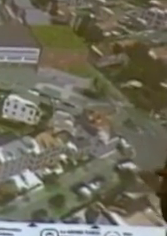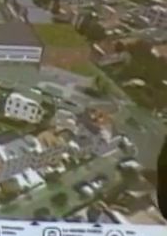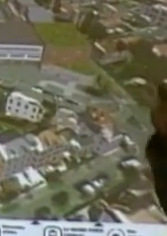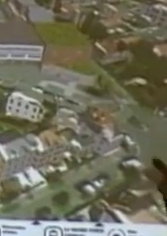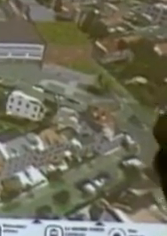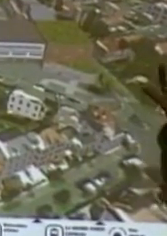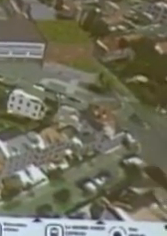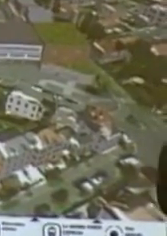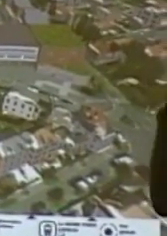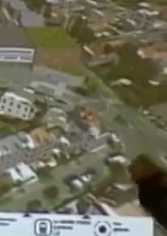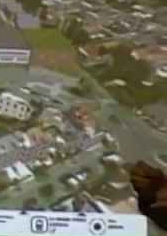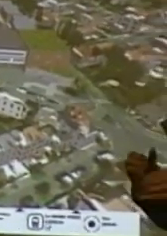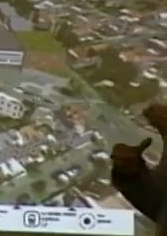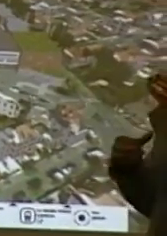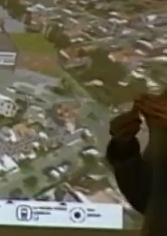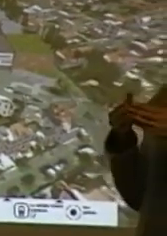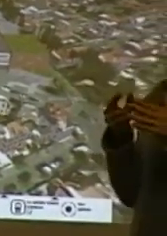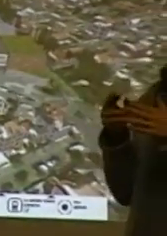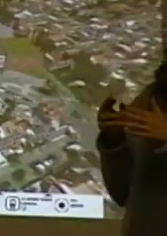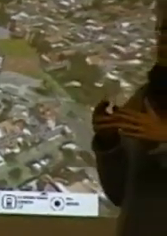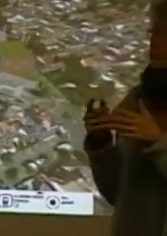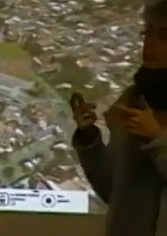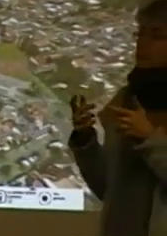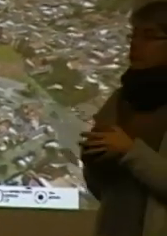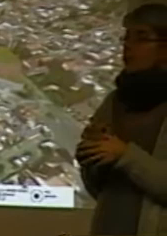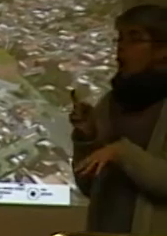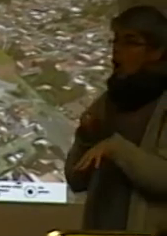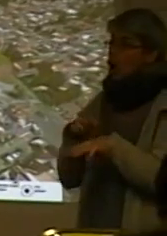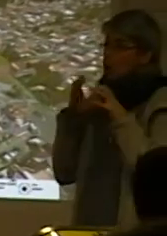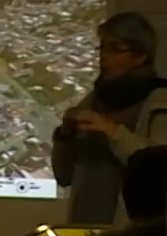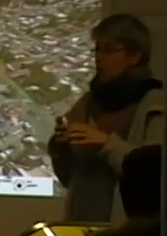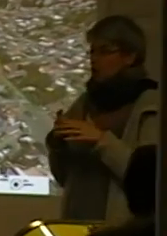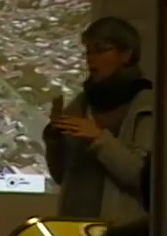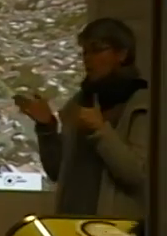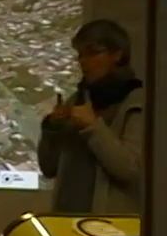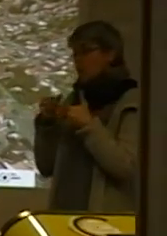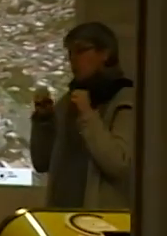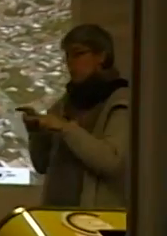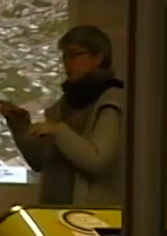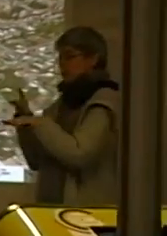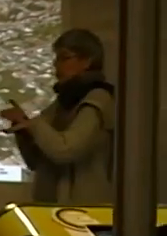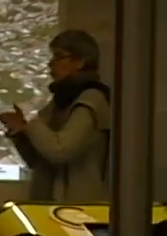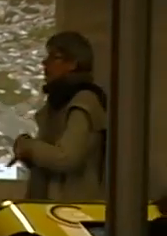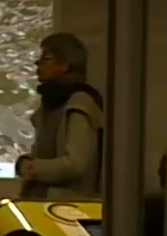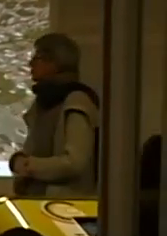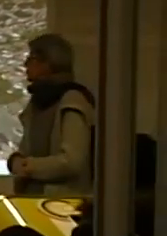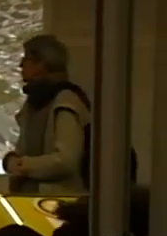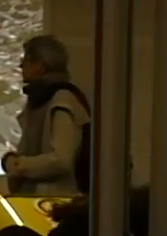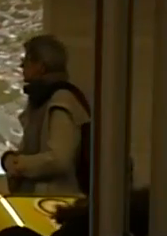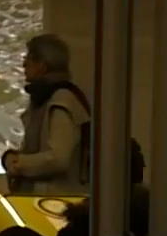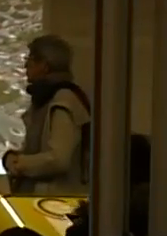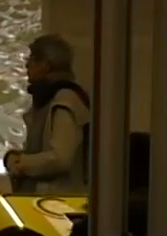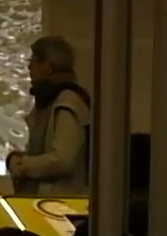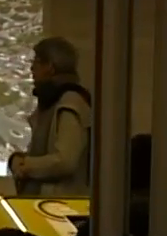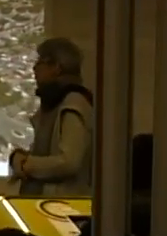profiter aux Aulnaysiens en dehors des ouvertures normales de l'établissement. Voilà, donc ça c'est aussi